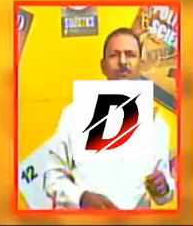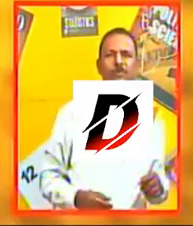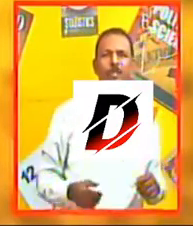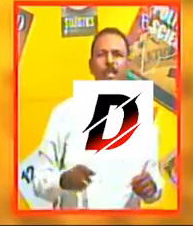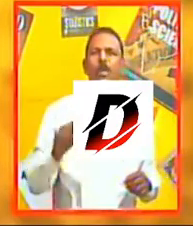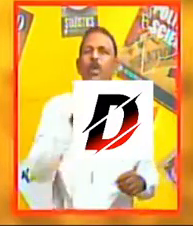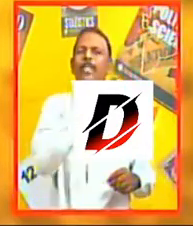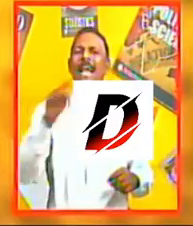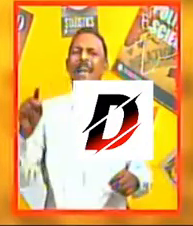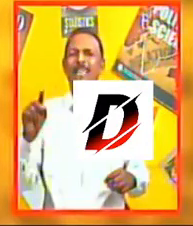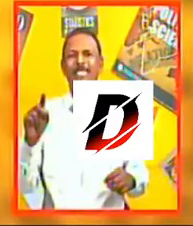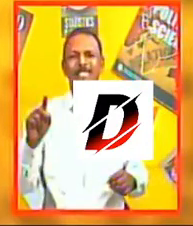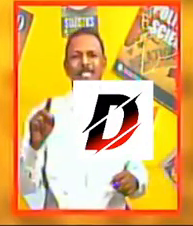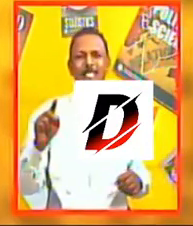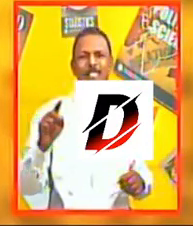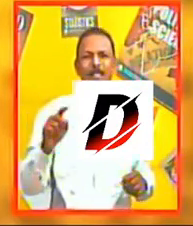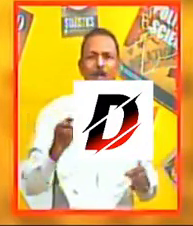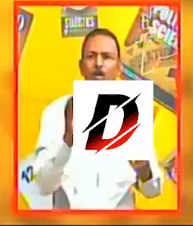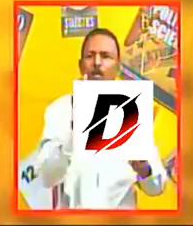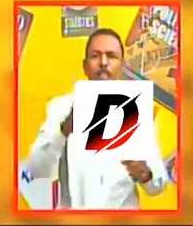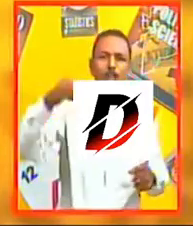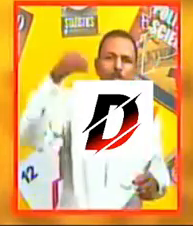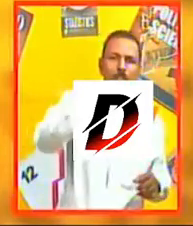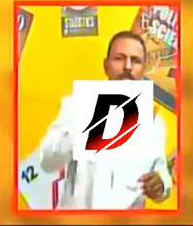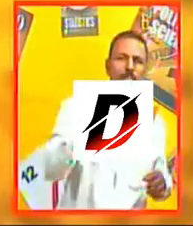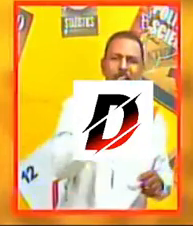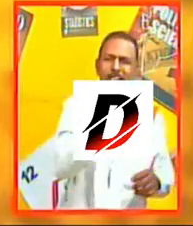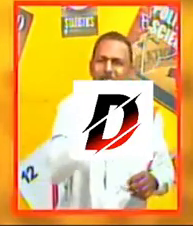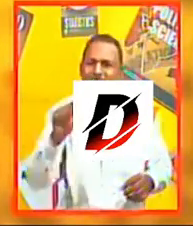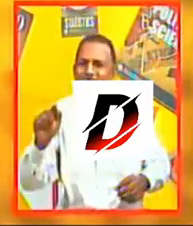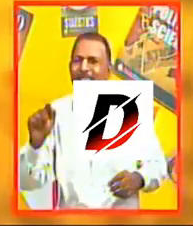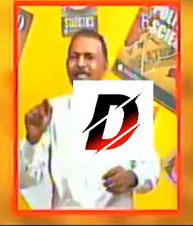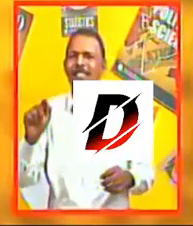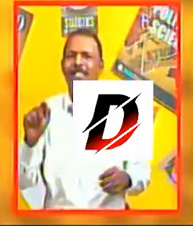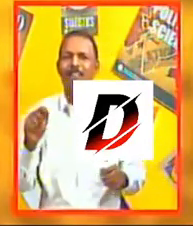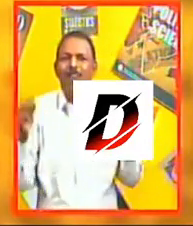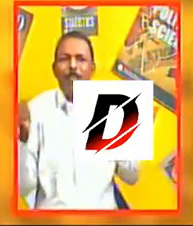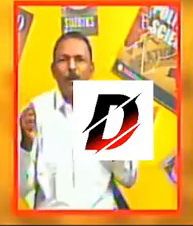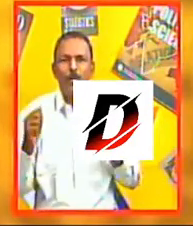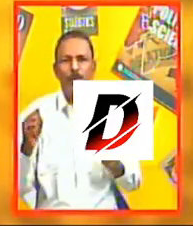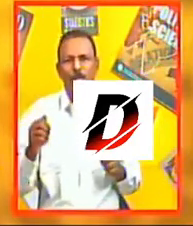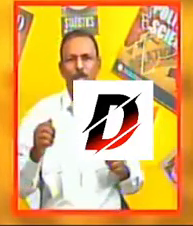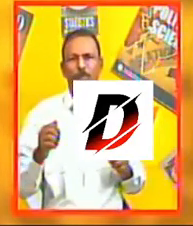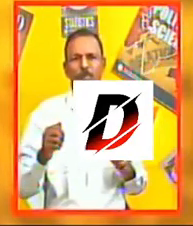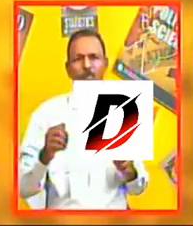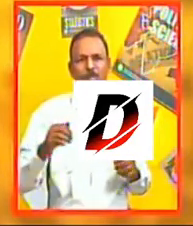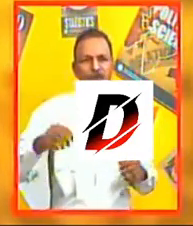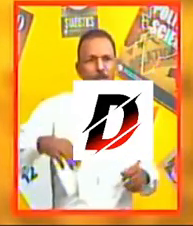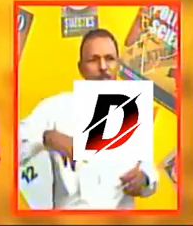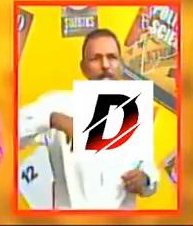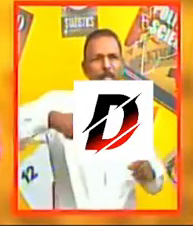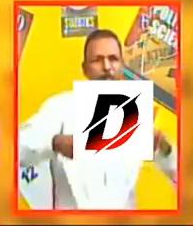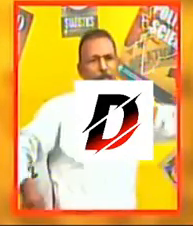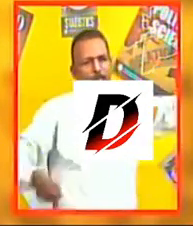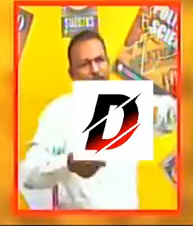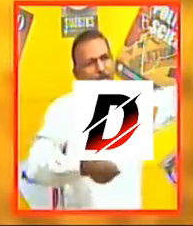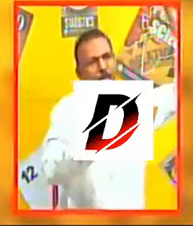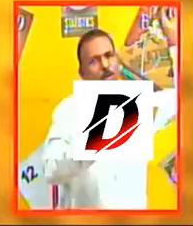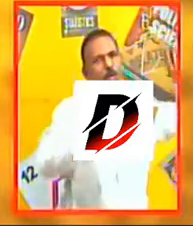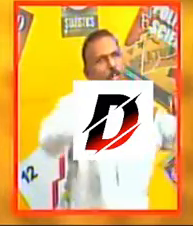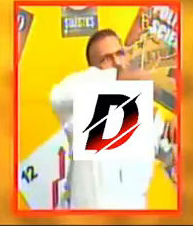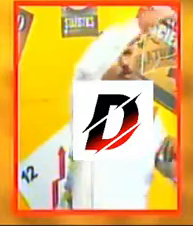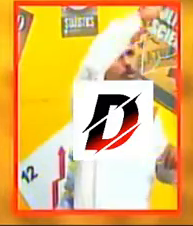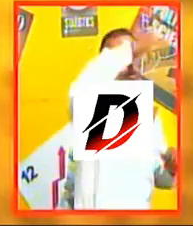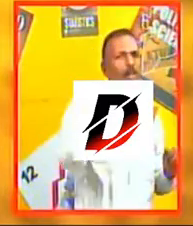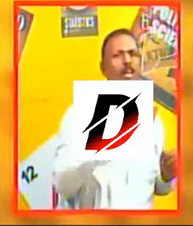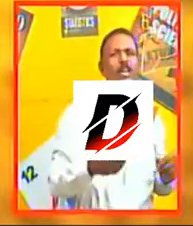10 டிகிரி செல்சியஸ் வெப்பநிலை குறையும். இது ஒரு புக்குக்கு உள்ளிருந்து கேட்கக்கூடிய 1 மார்க் க்வெஸ்சன், பதில் சொல்லுங்கள் பார்ப்போம். முயற்சி பண்ணுங்க, எல்லாமே திருதுன்னு